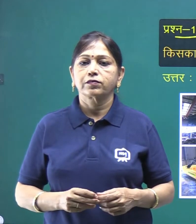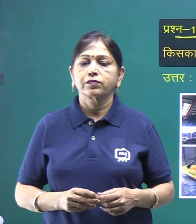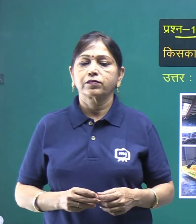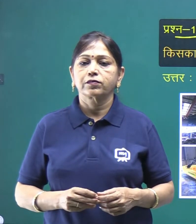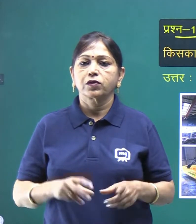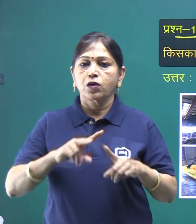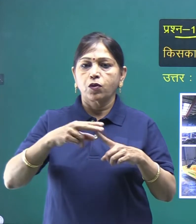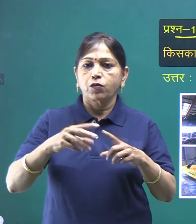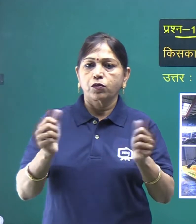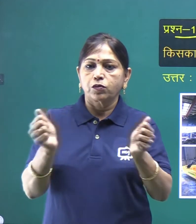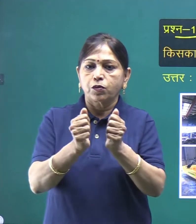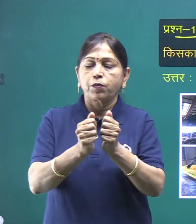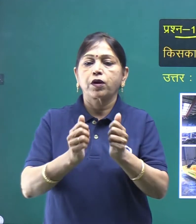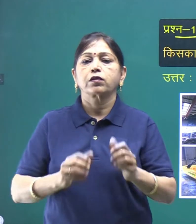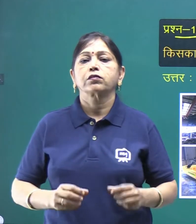विद्युत चुंबक